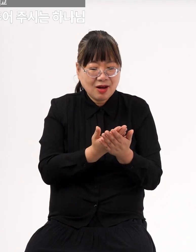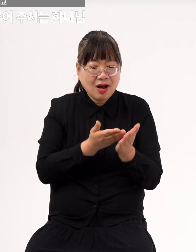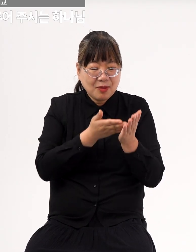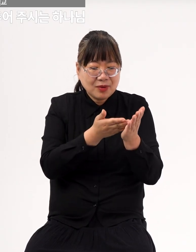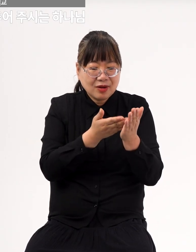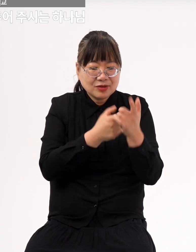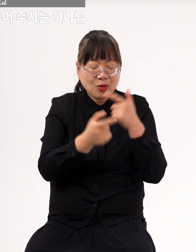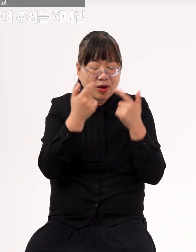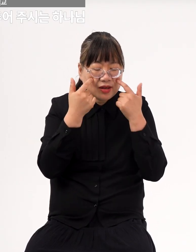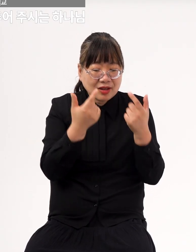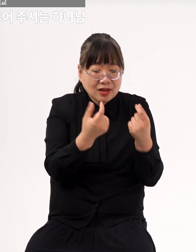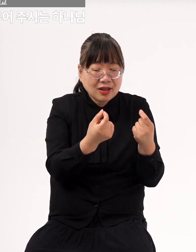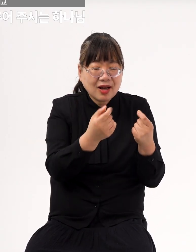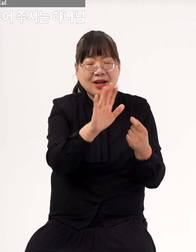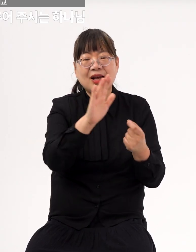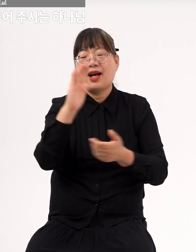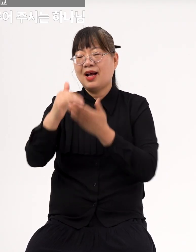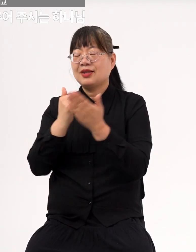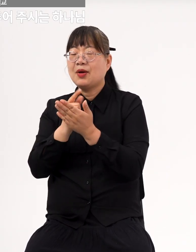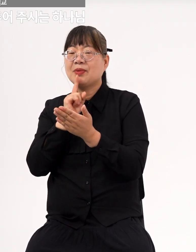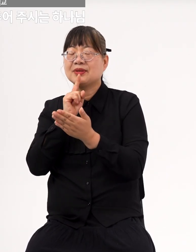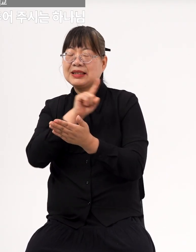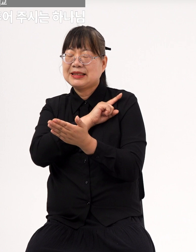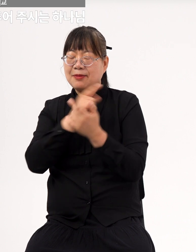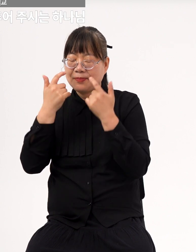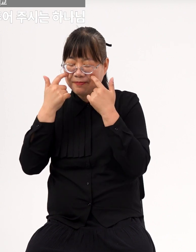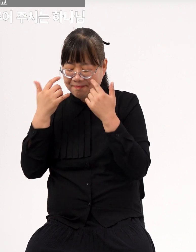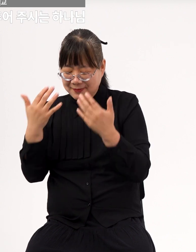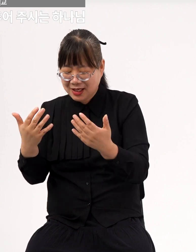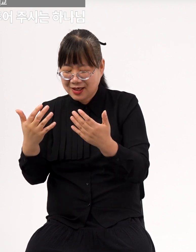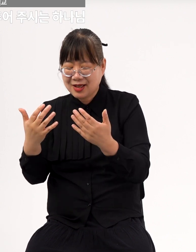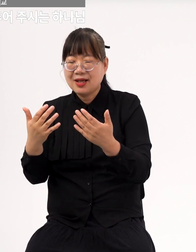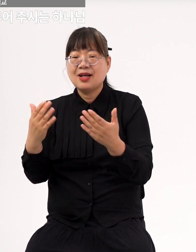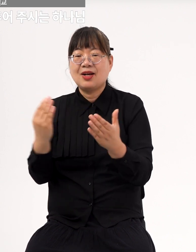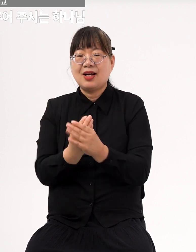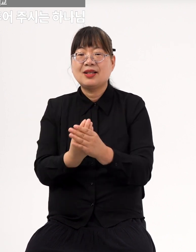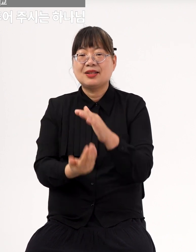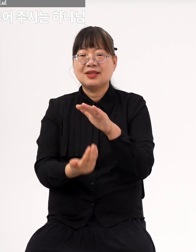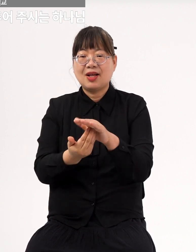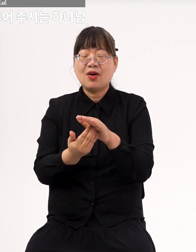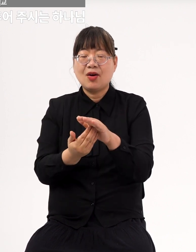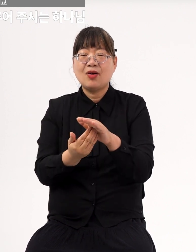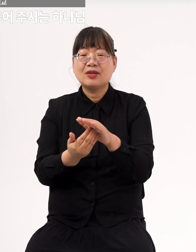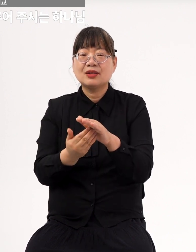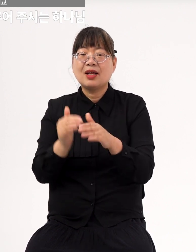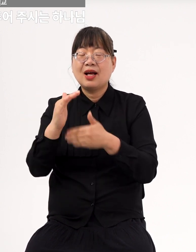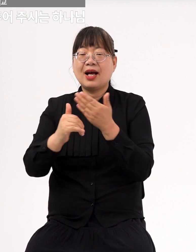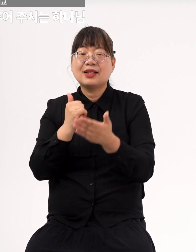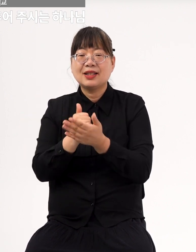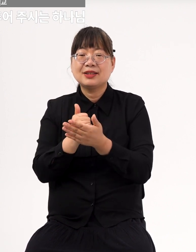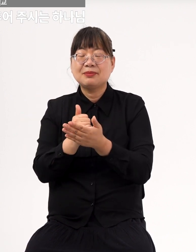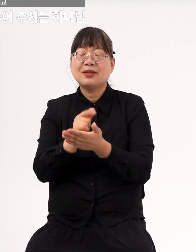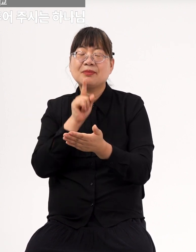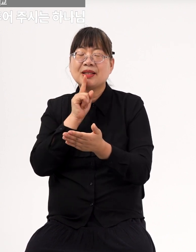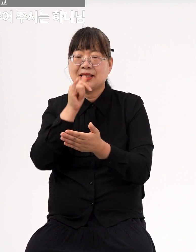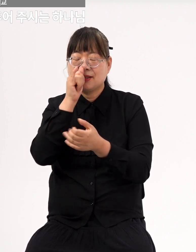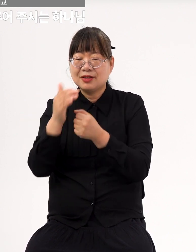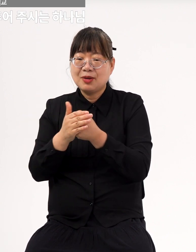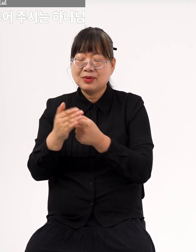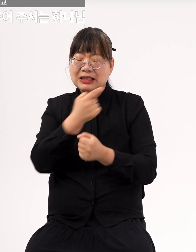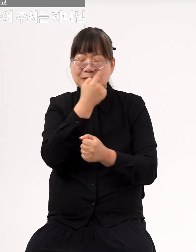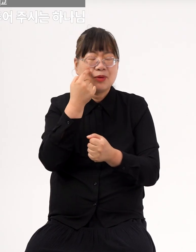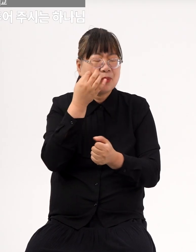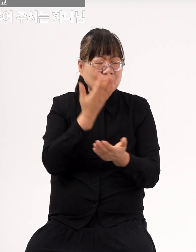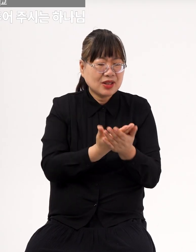아니에요. 하나님 말씀이 제일 확실합니다. 완성된 계시가 있는데 그런 요구가 필요